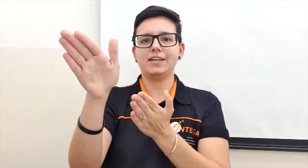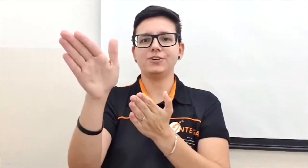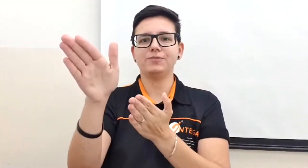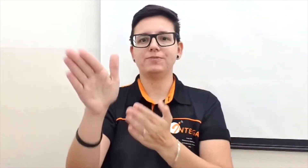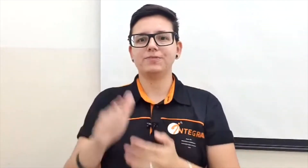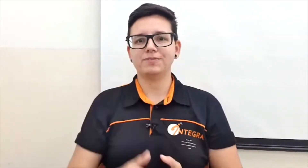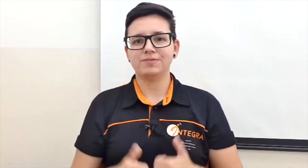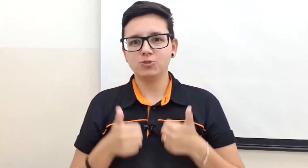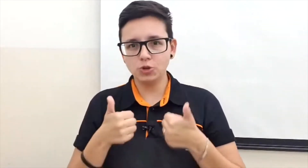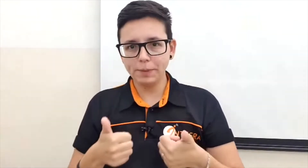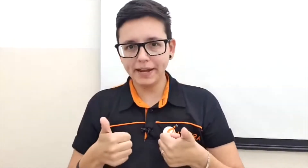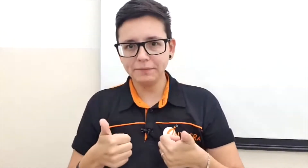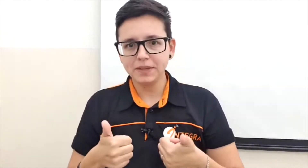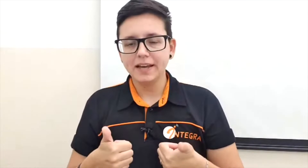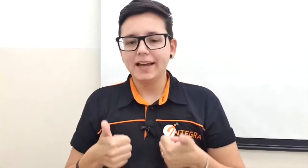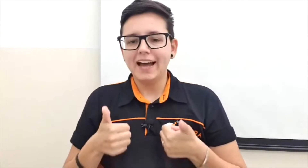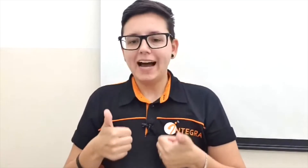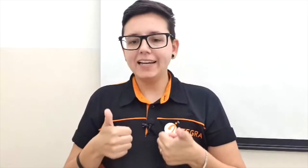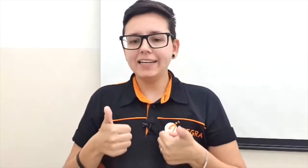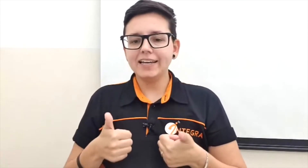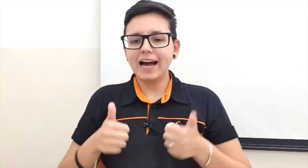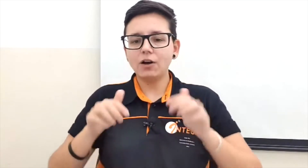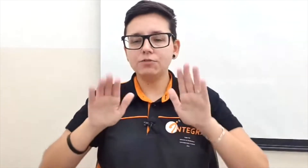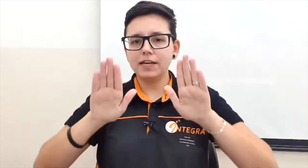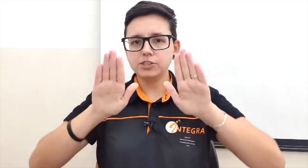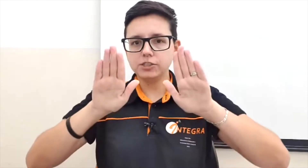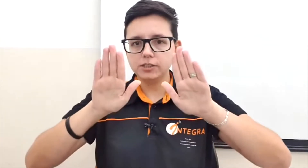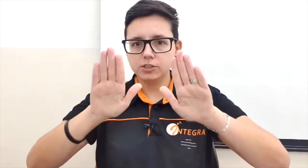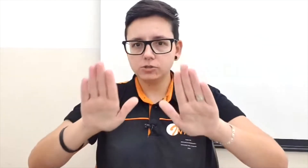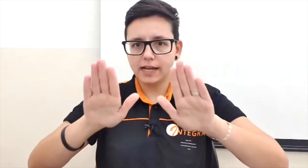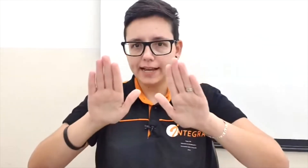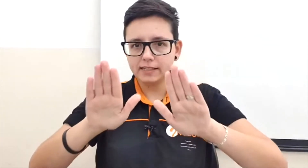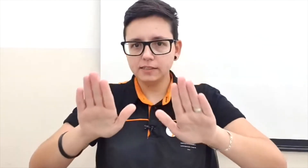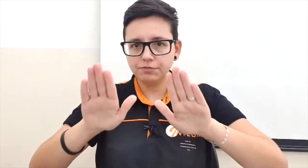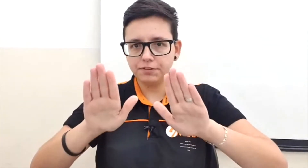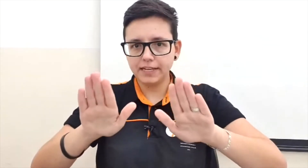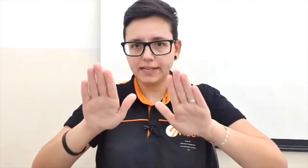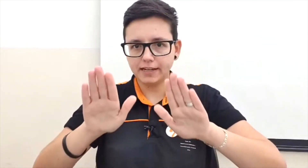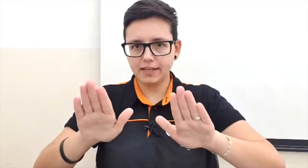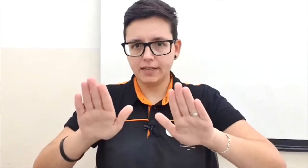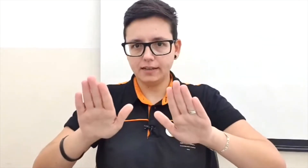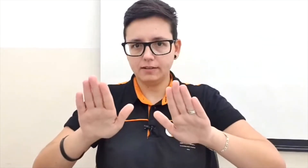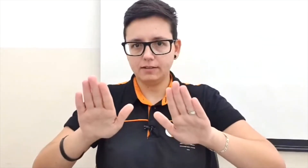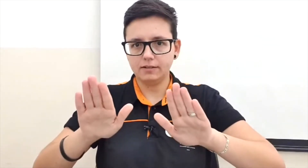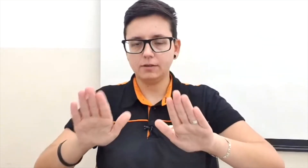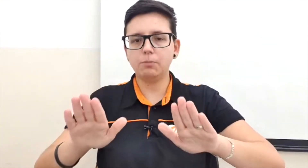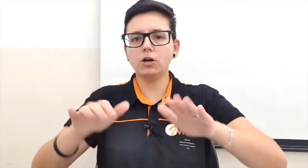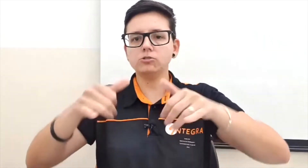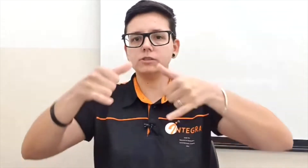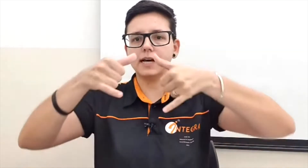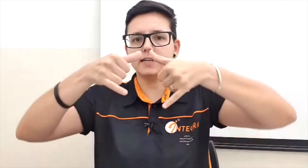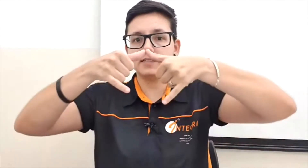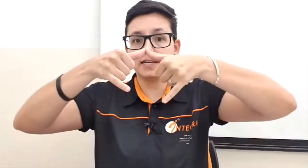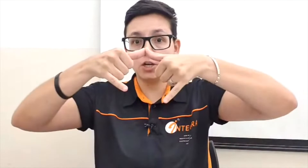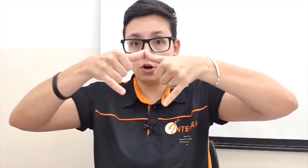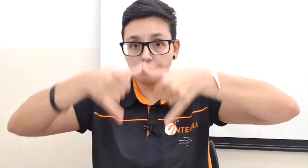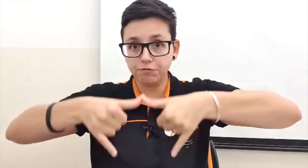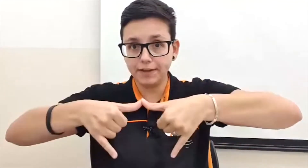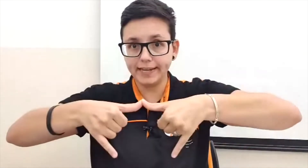sair. Tudo bem? Aline, ao invés de usar esse fique aqui, posso usar esse aqui, ó.